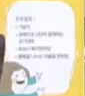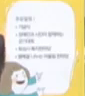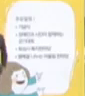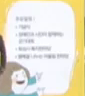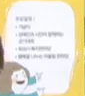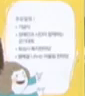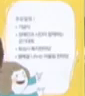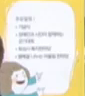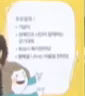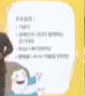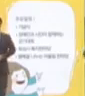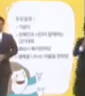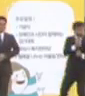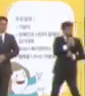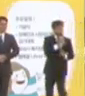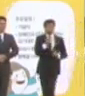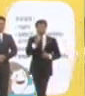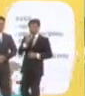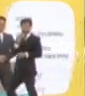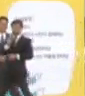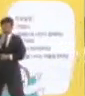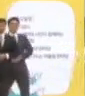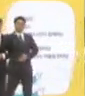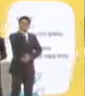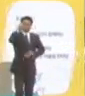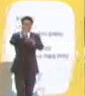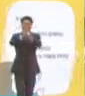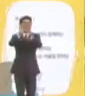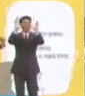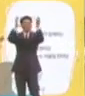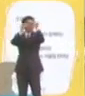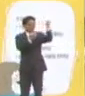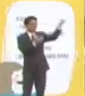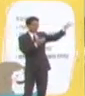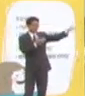우리 다시 아침부터 우리 열창해 주신 우리 학창단들에게 다시 한번 뜨거운 박수 한번 부탁드리겠습니다.